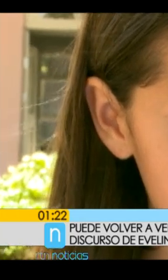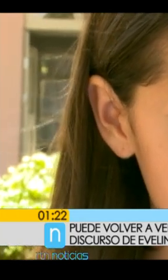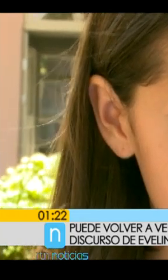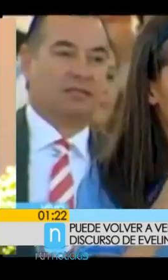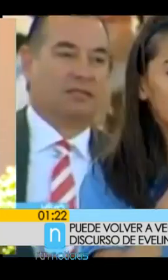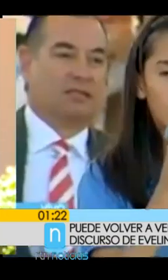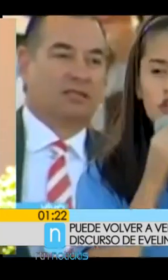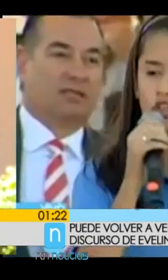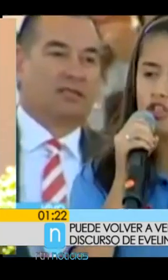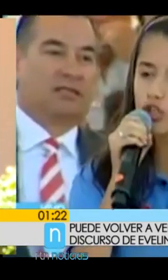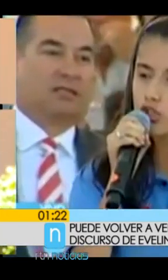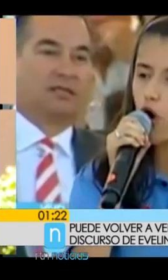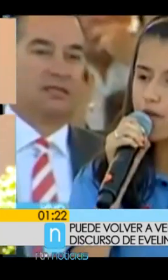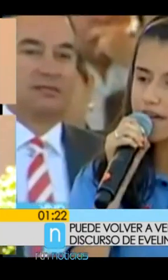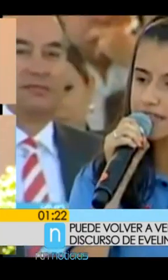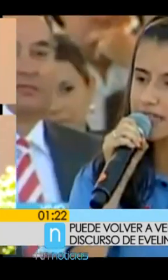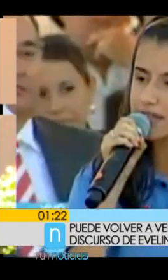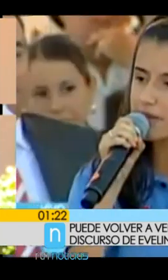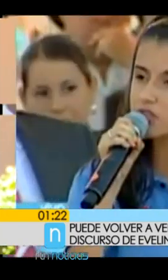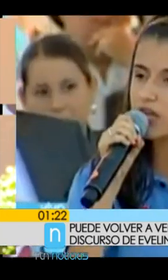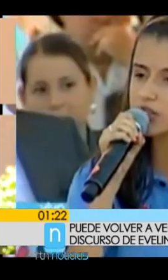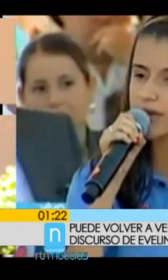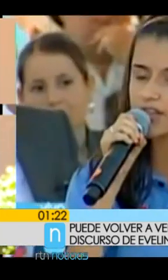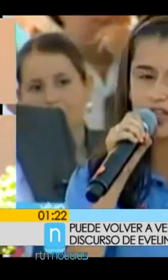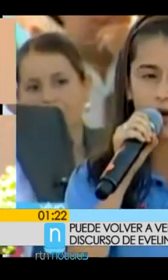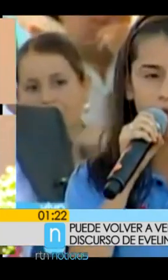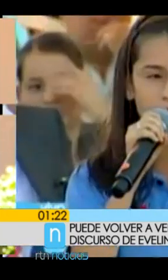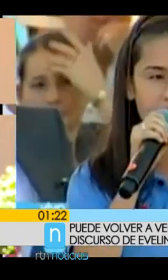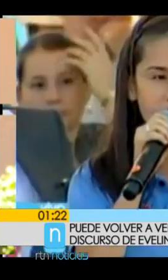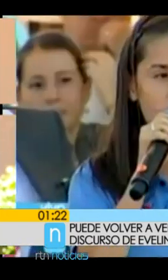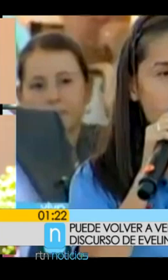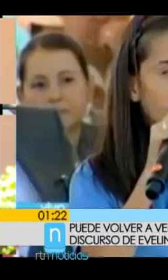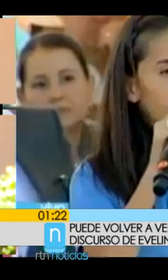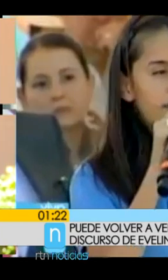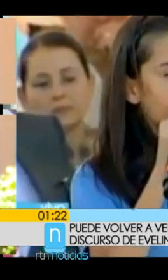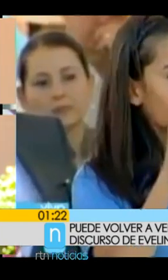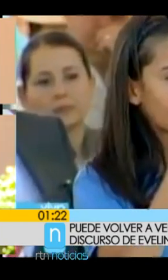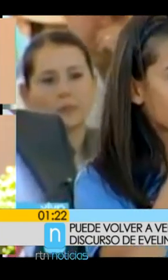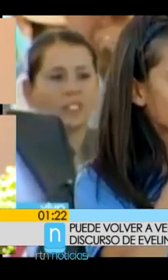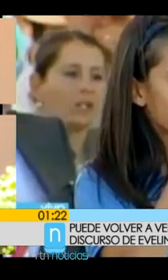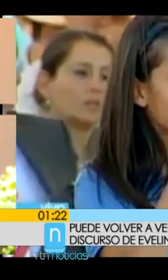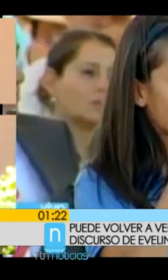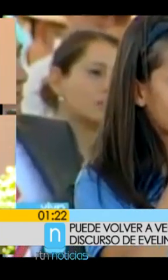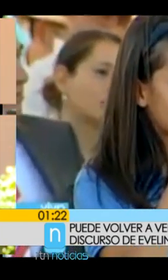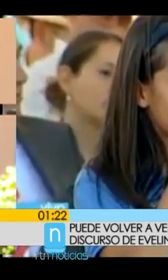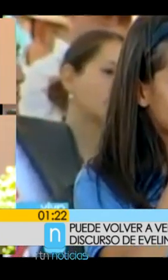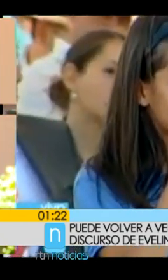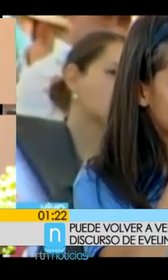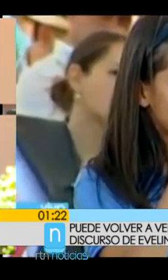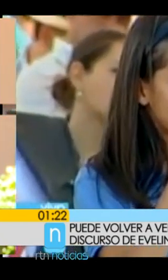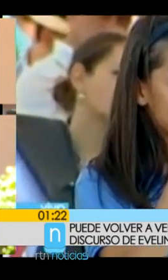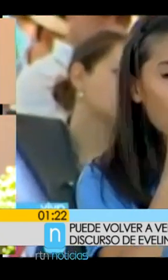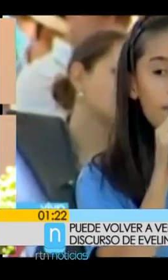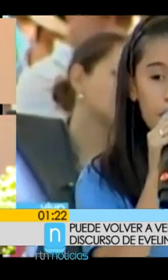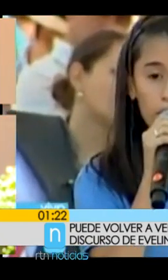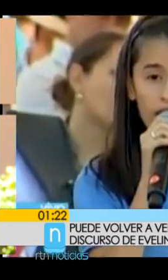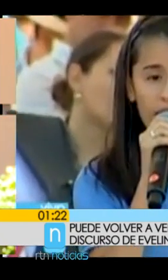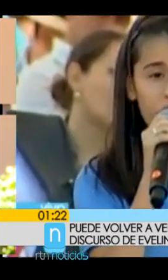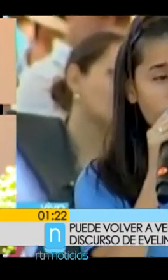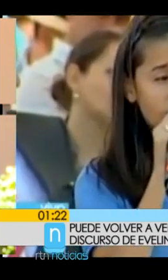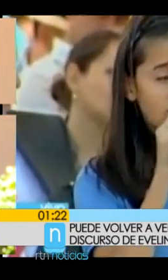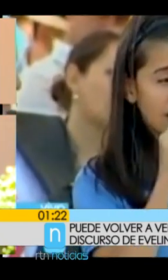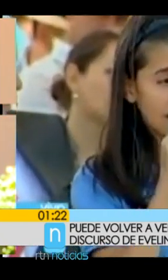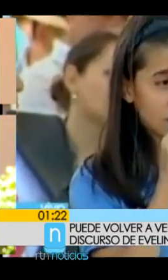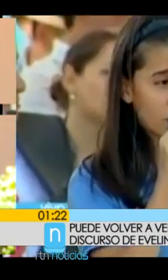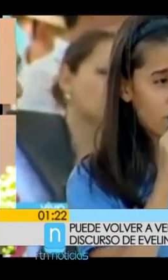ella. Nosotros los jóvenes recibimos de los medios de comunicación información tan negativa. Por un